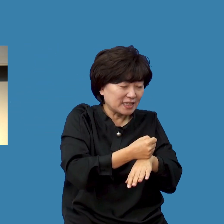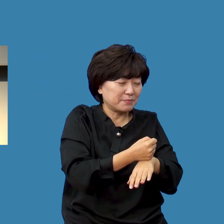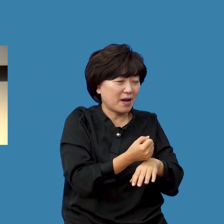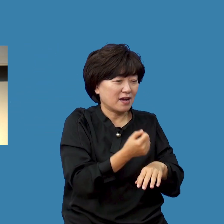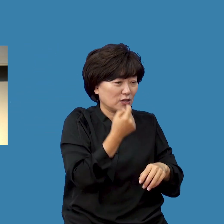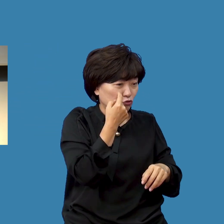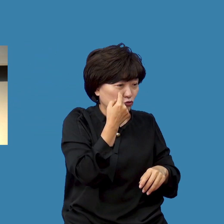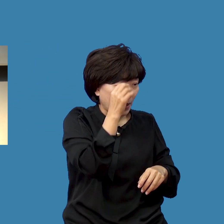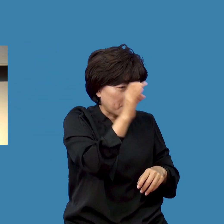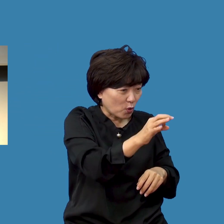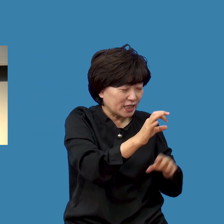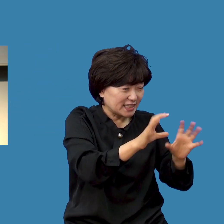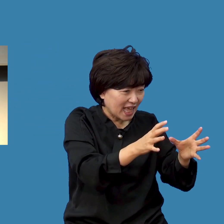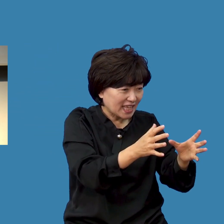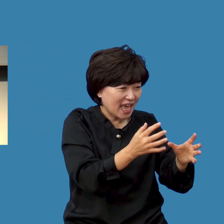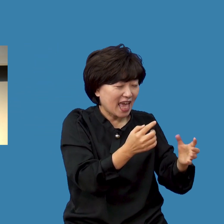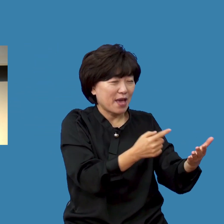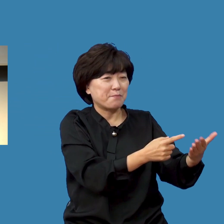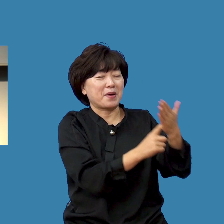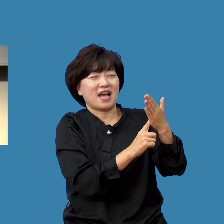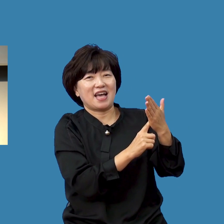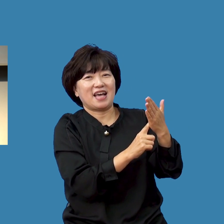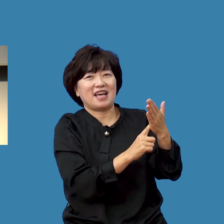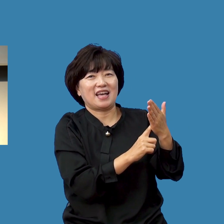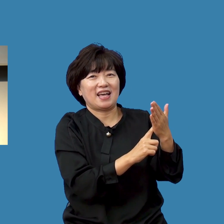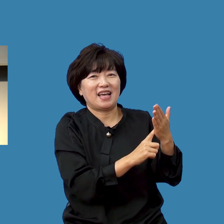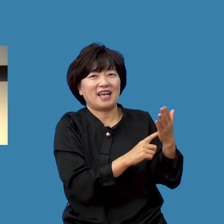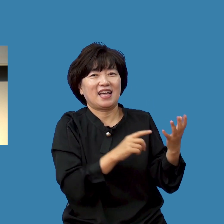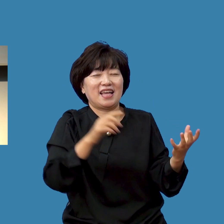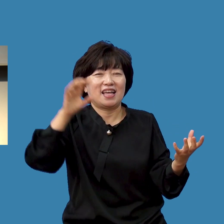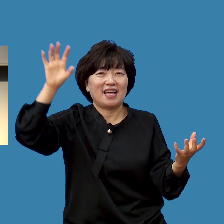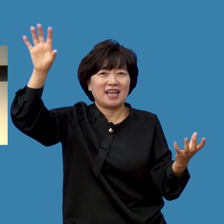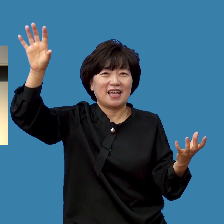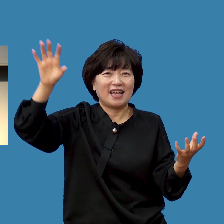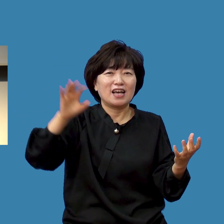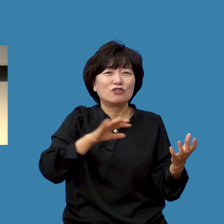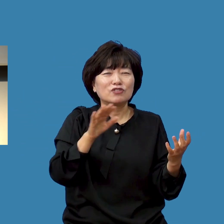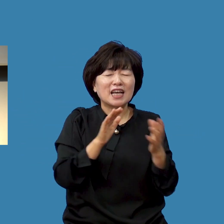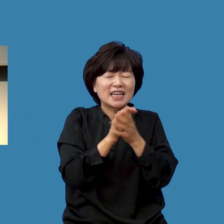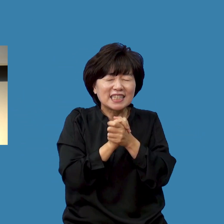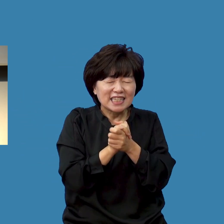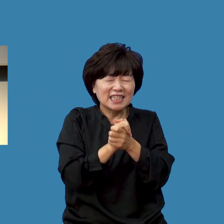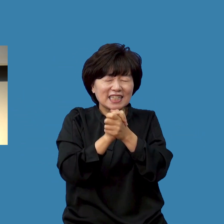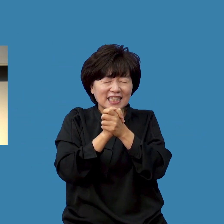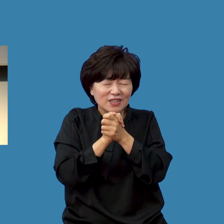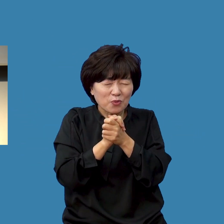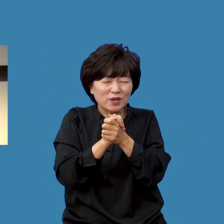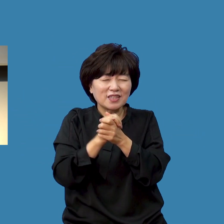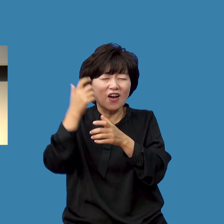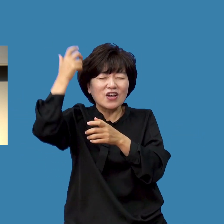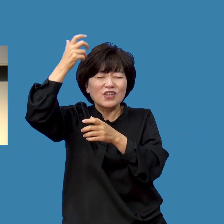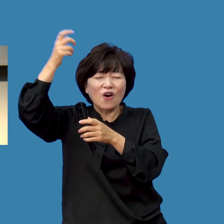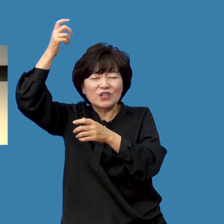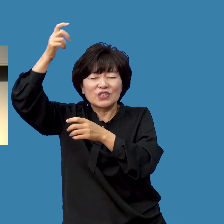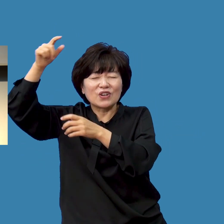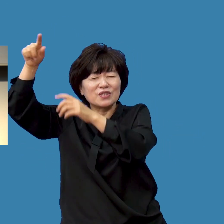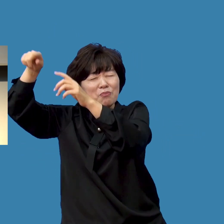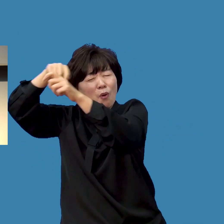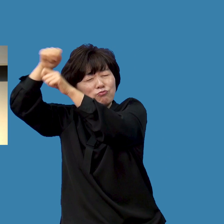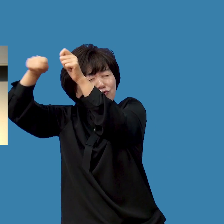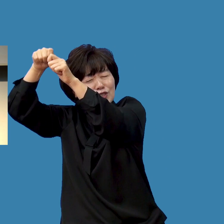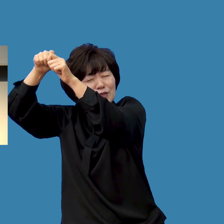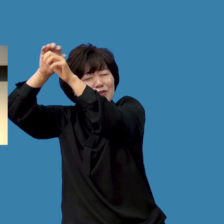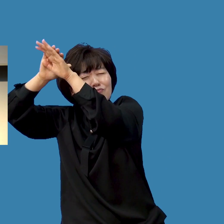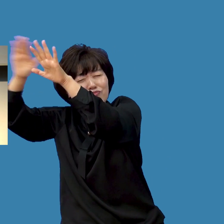문제지 반드시 시간이 지나고 나면 보이는 세계에 그것이 반영된다 그랬잖아. 그러니까 이게 영적인 원리라 그랬죠. 그래서 우리가 기도를 통해서